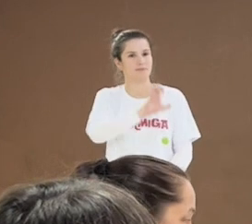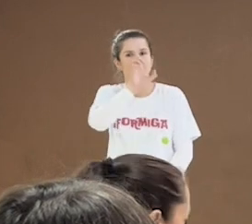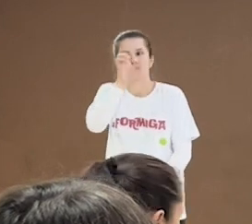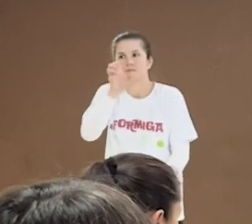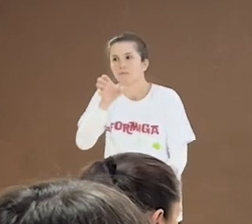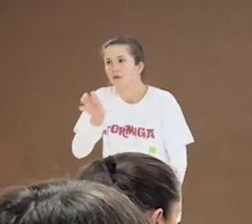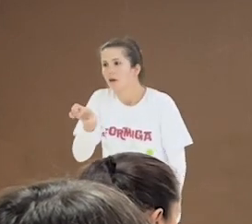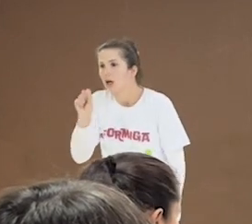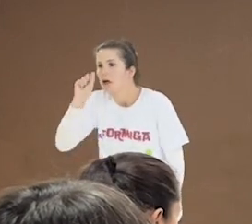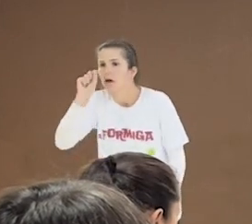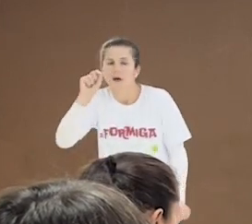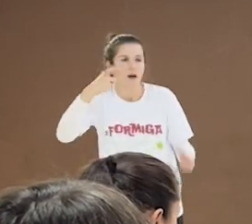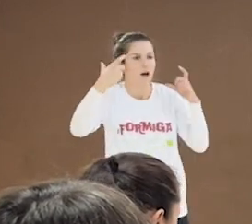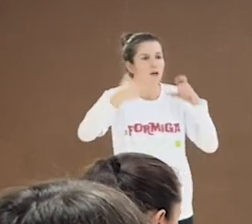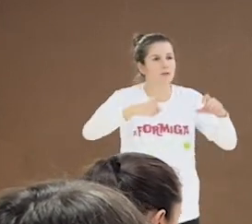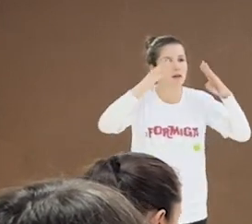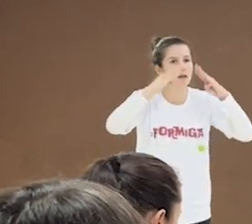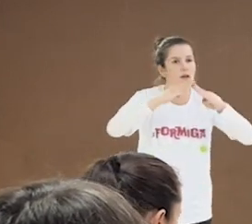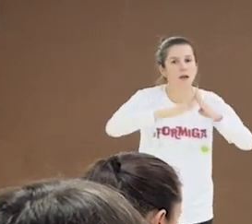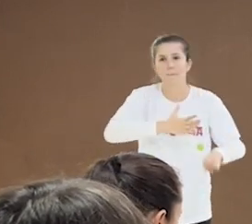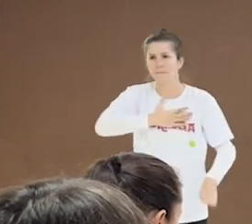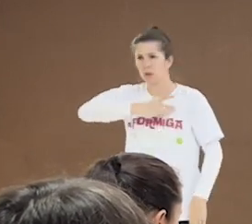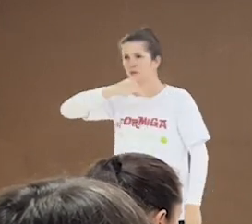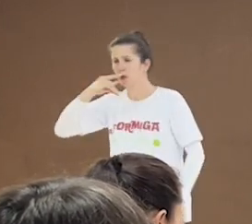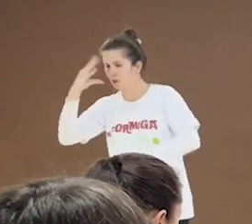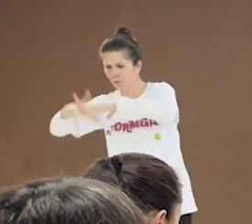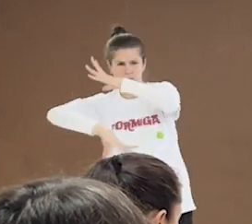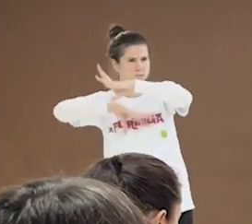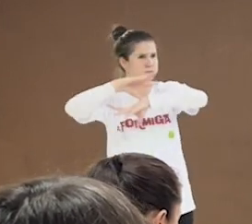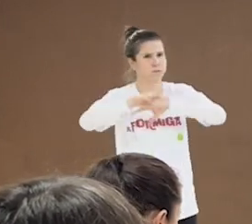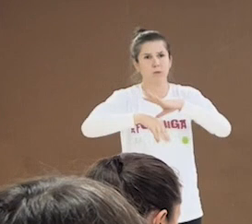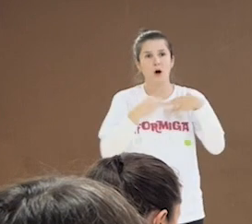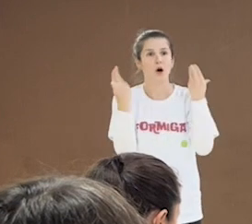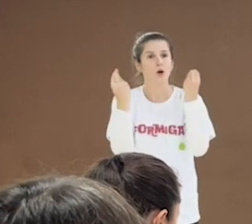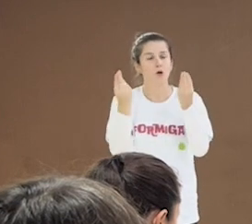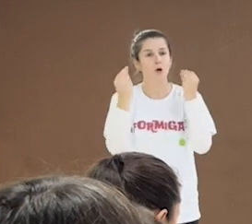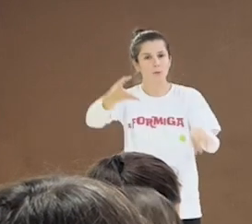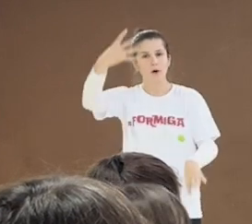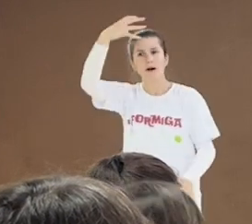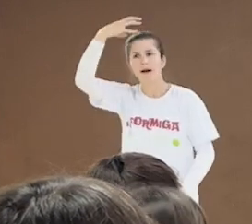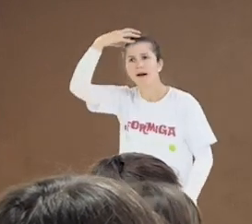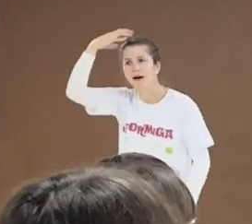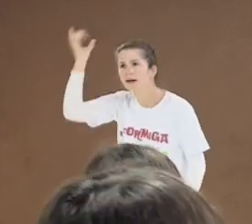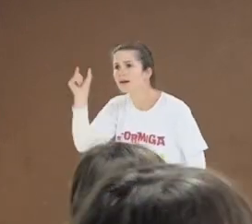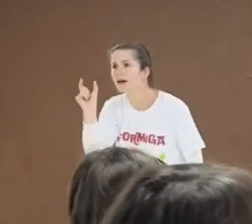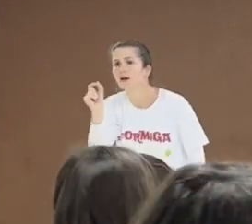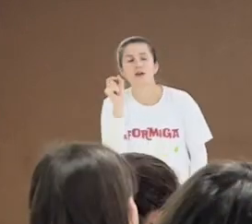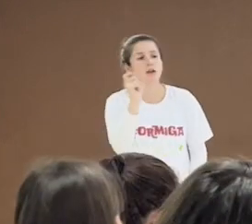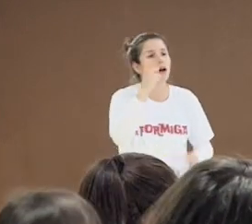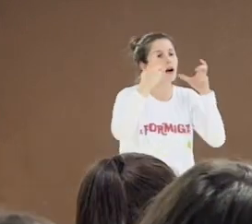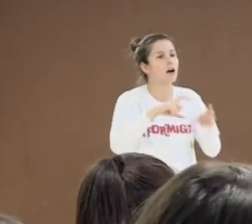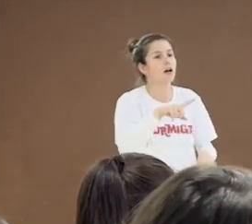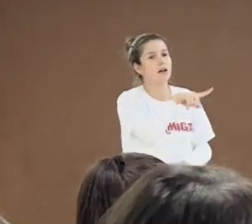Ué, cadê a casa? Meu Deus, tá tudo destruído. Não pode ser. Rainha, formiga, cadê